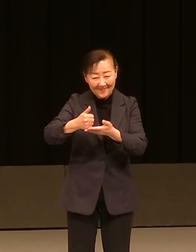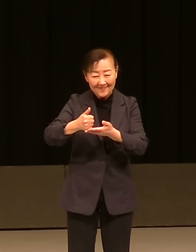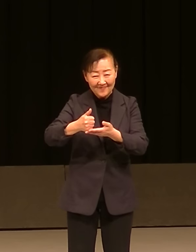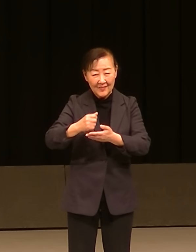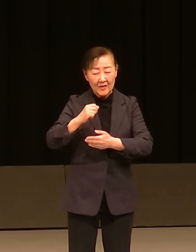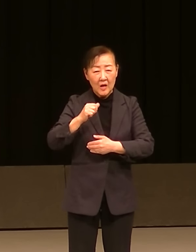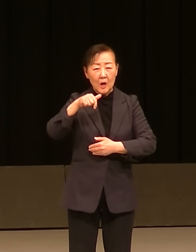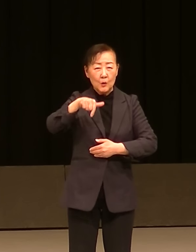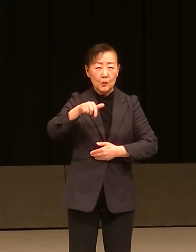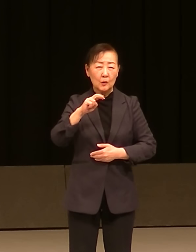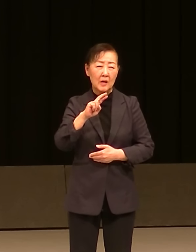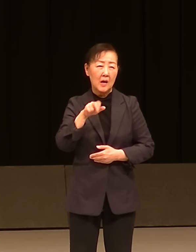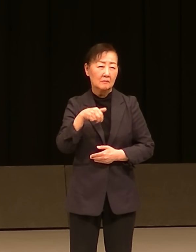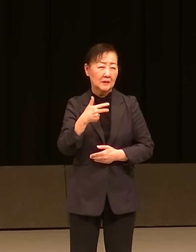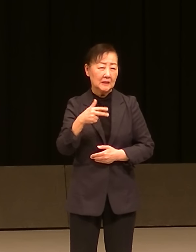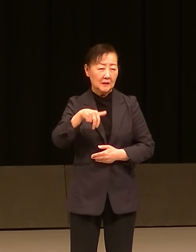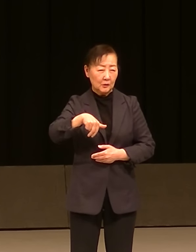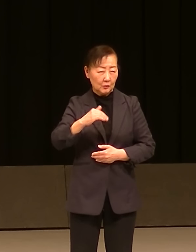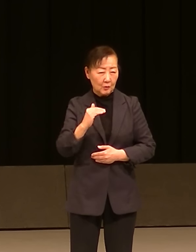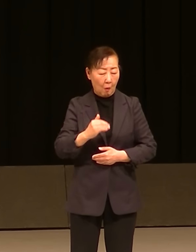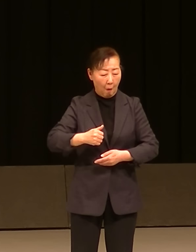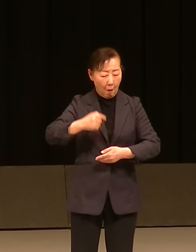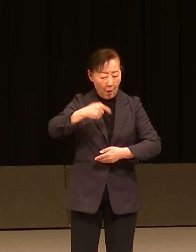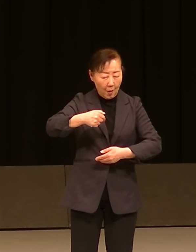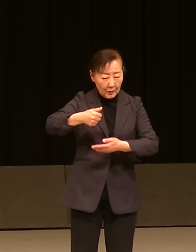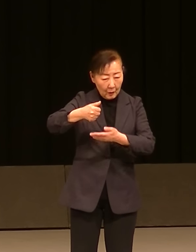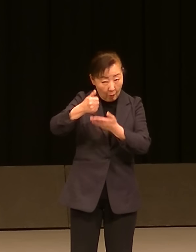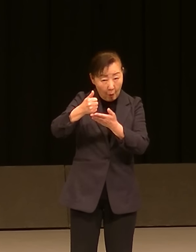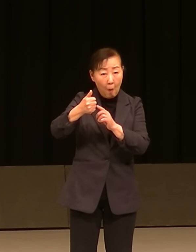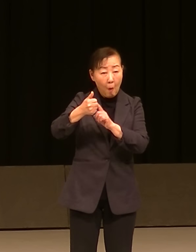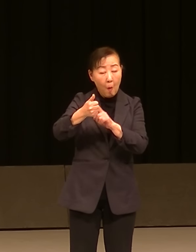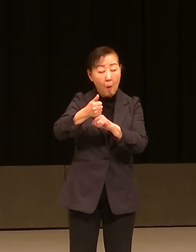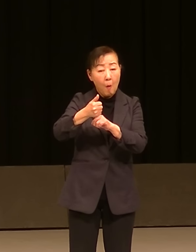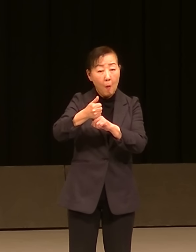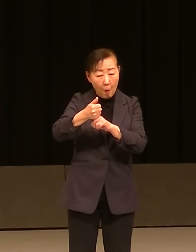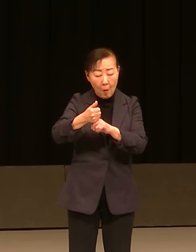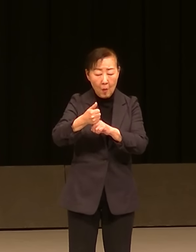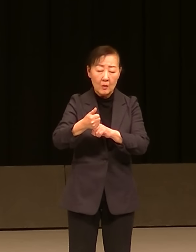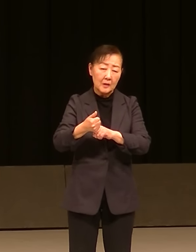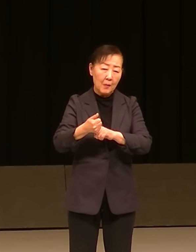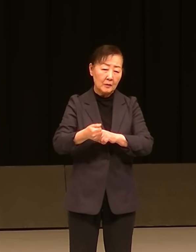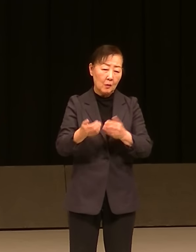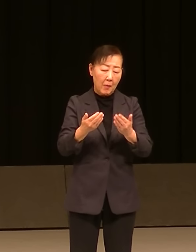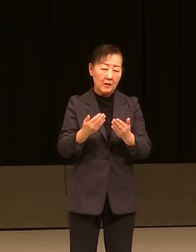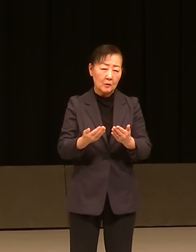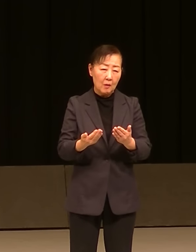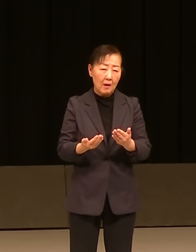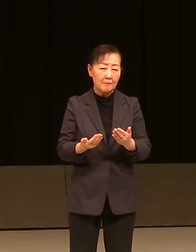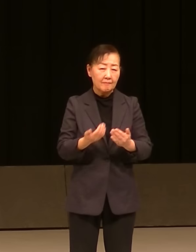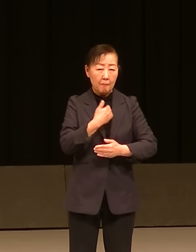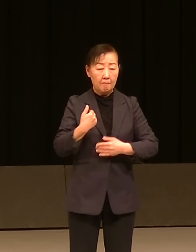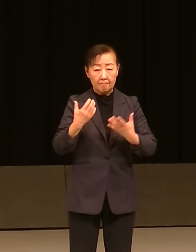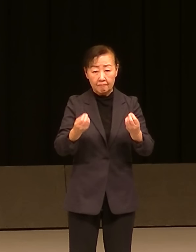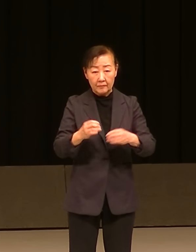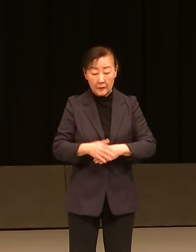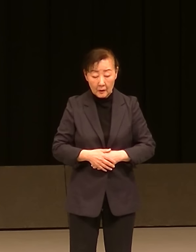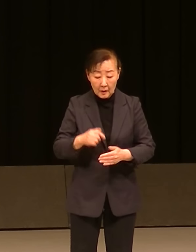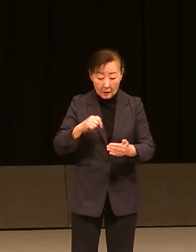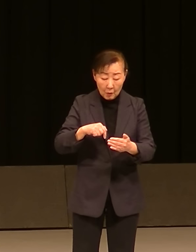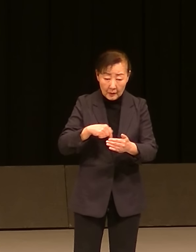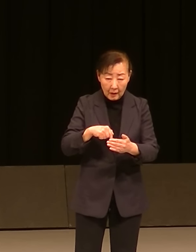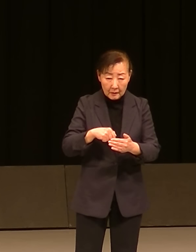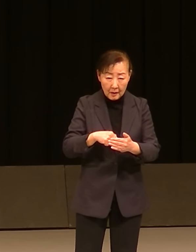教皇の考え方を改めてこうちょっと勉強する機会を得たのでございます。で、その中でいか